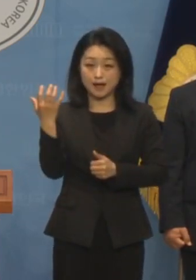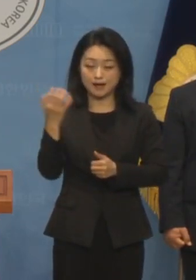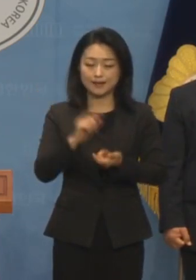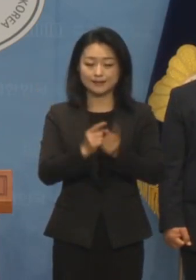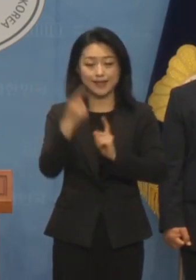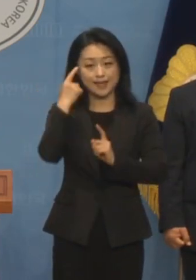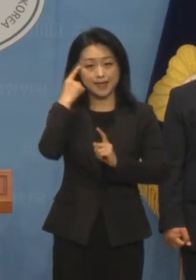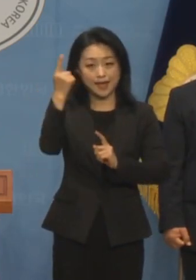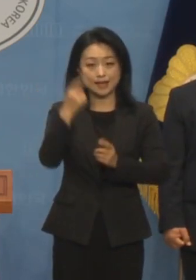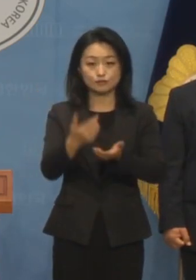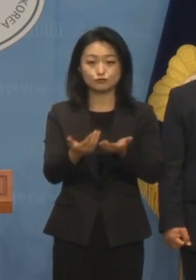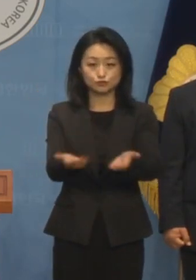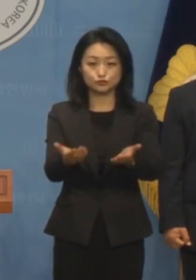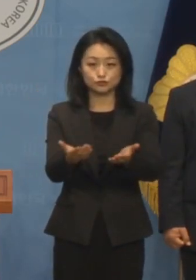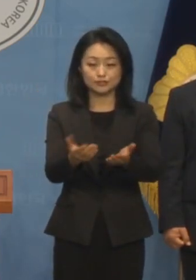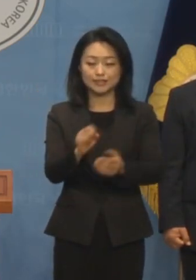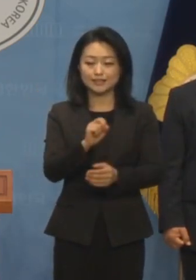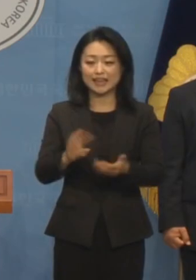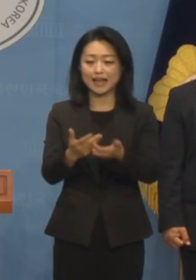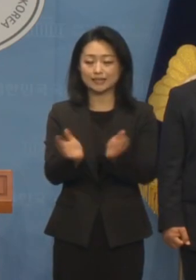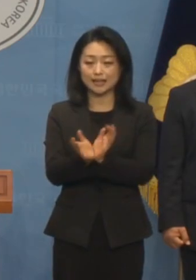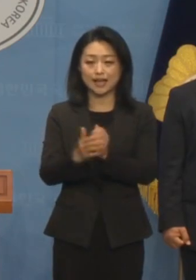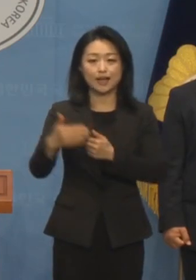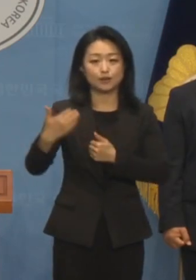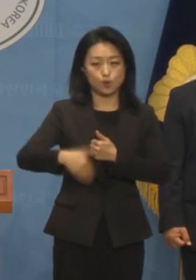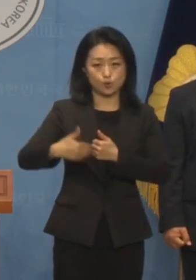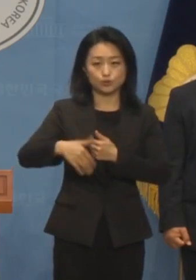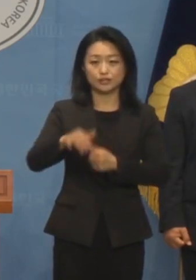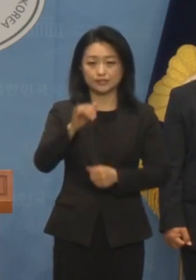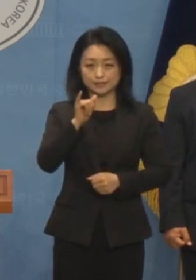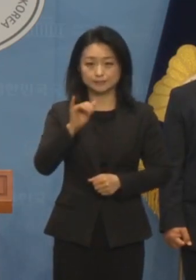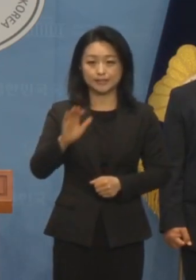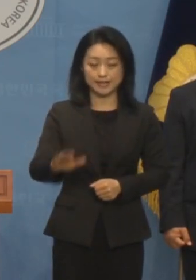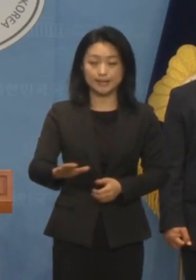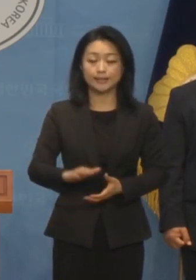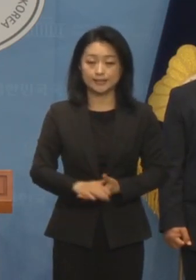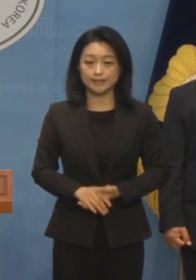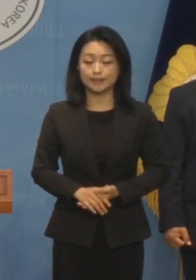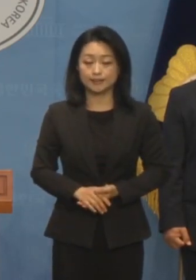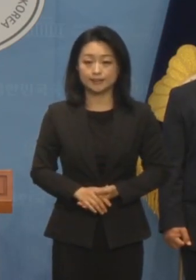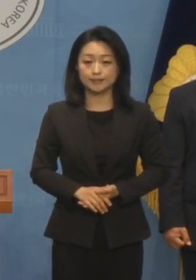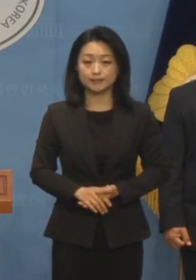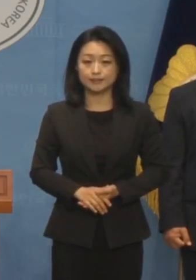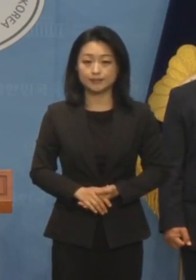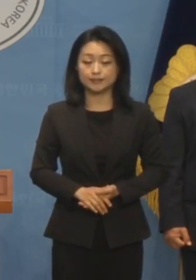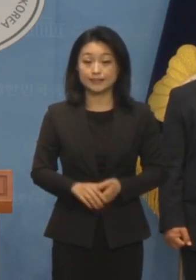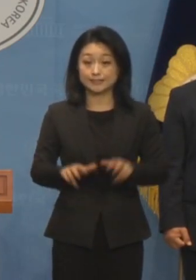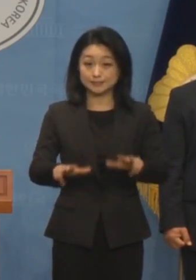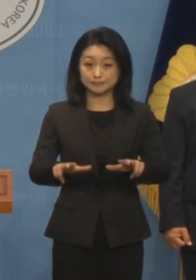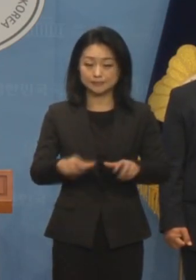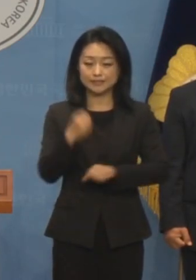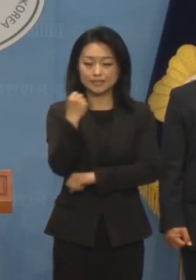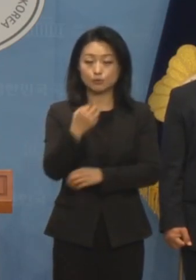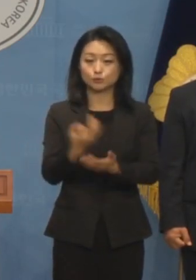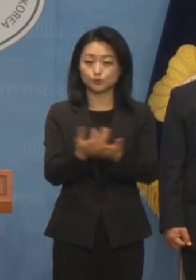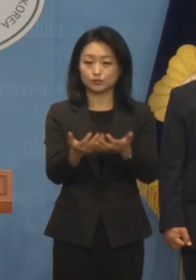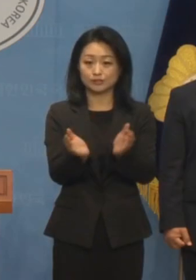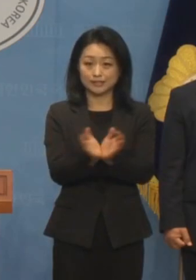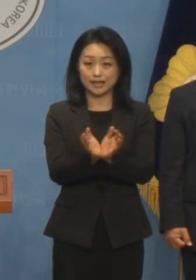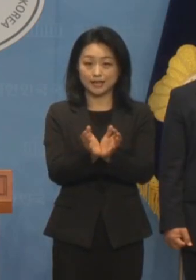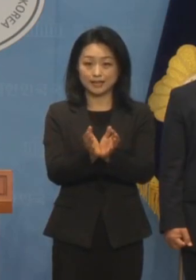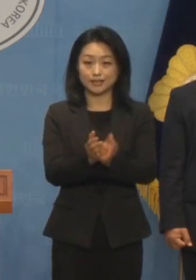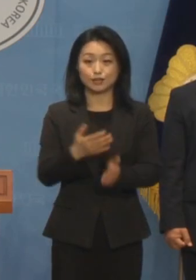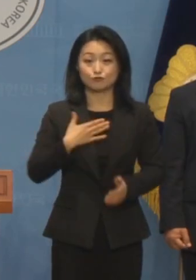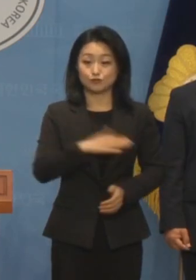제시하는 실력 있는 야당을 요구하고 있습니다. 이 시기 기본소득당 사기 지도부